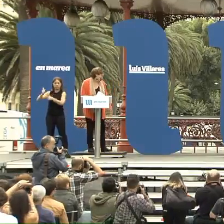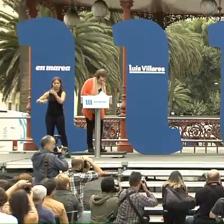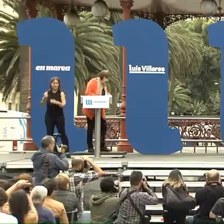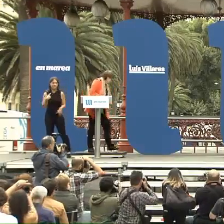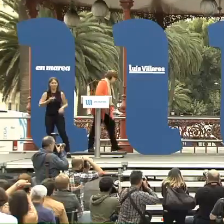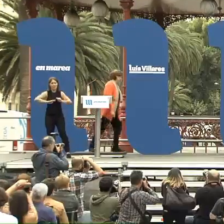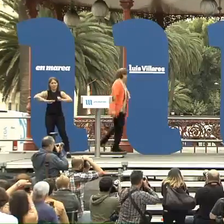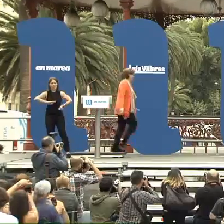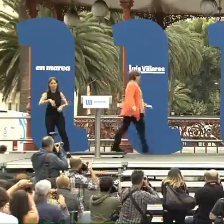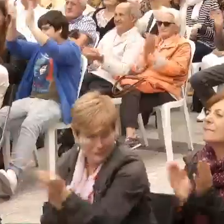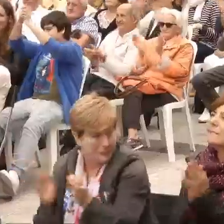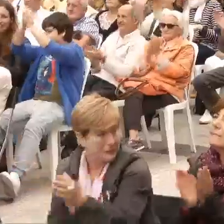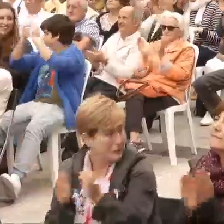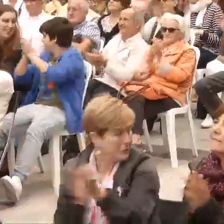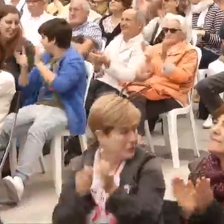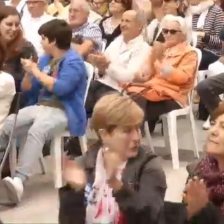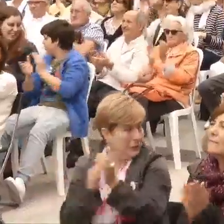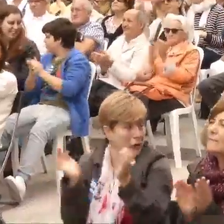Luis.